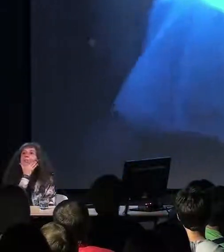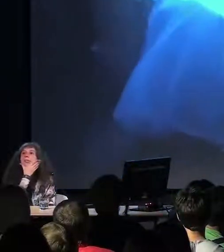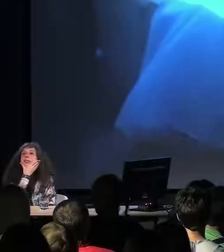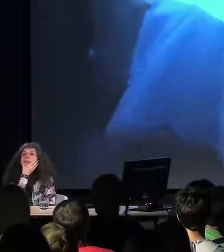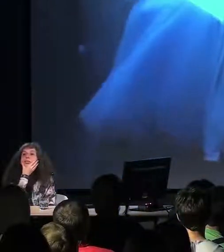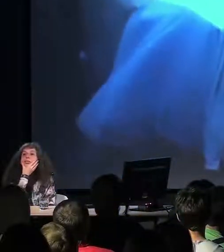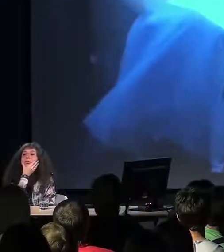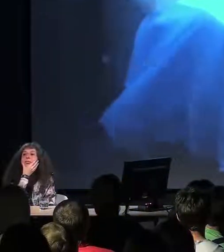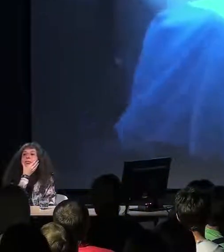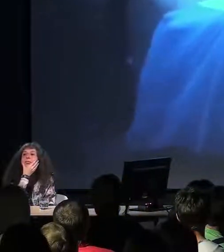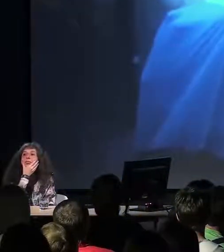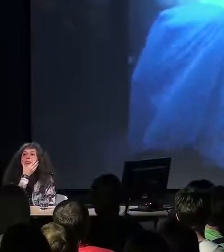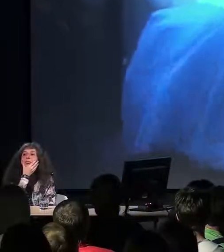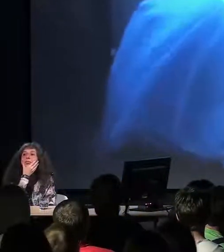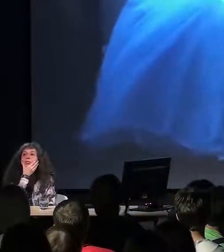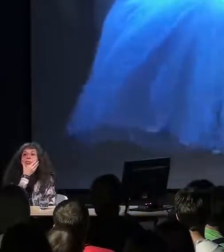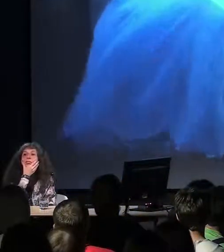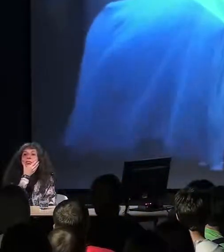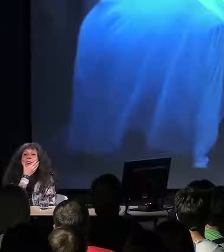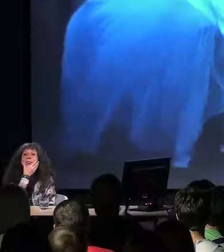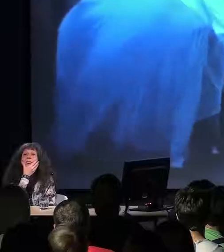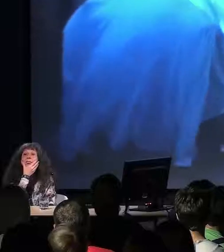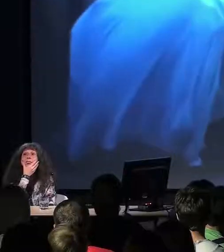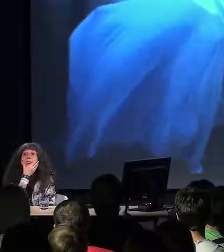или простыня. Они двигаются по кругу.